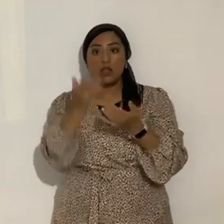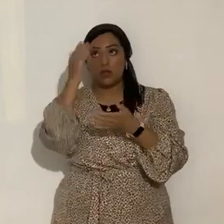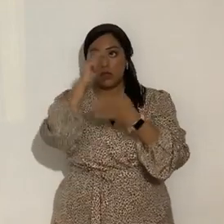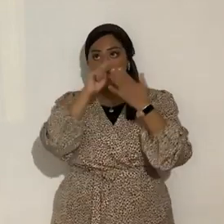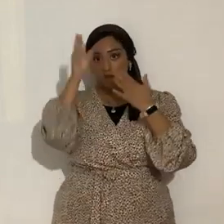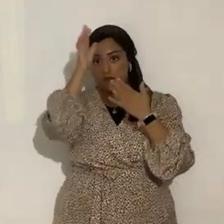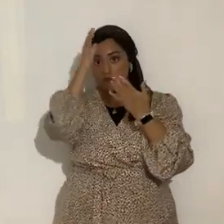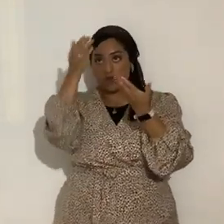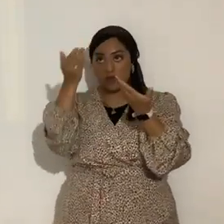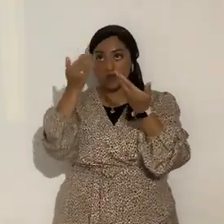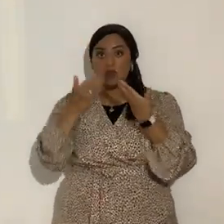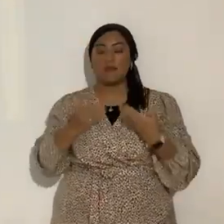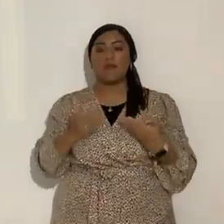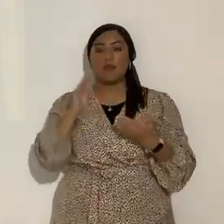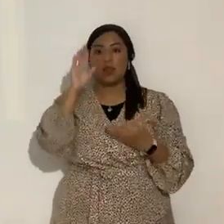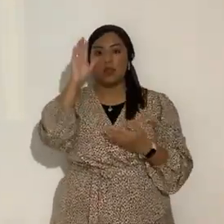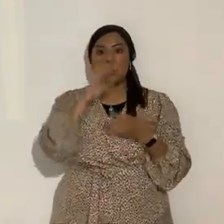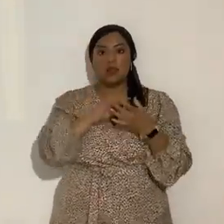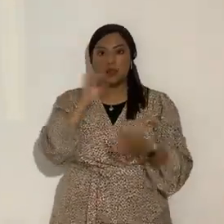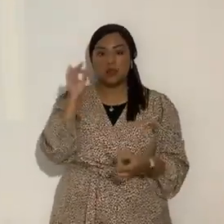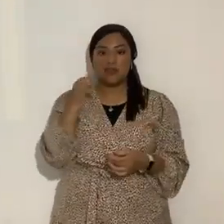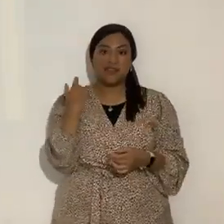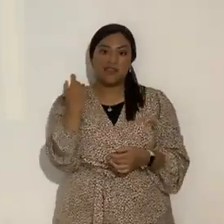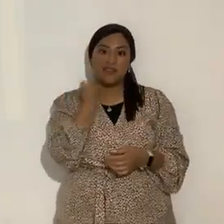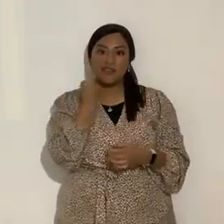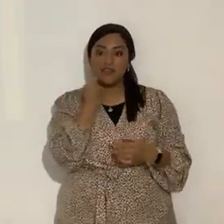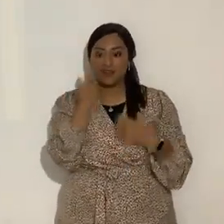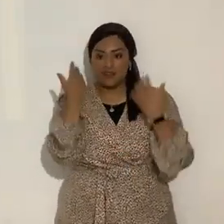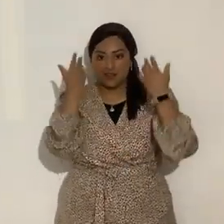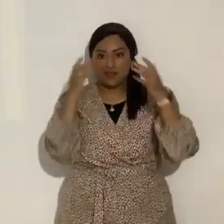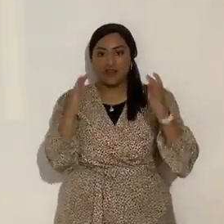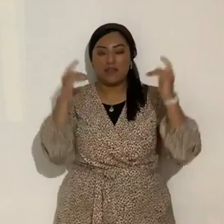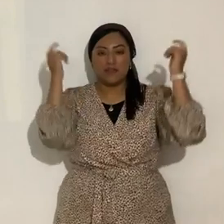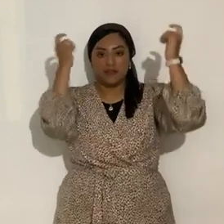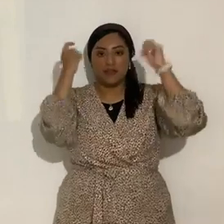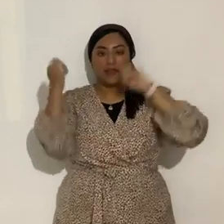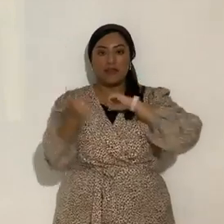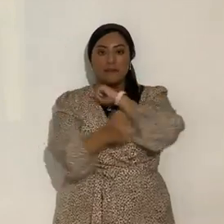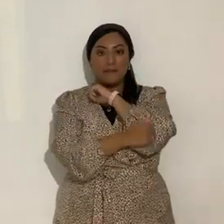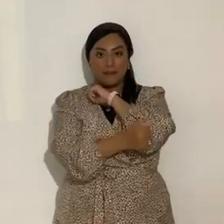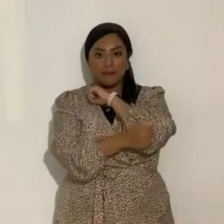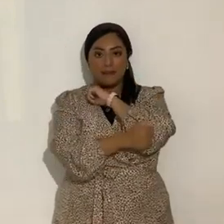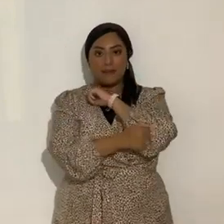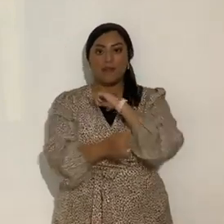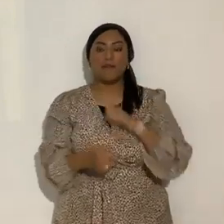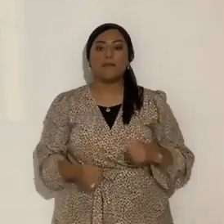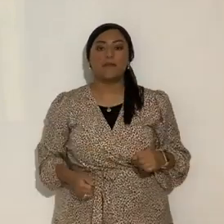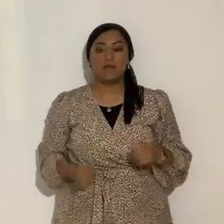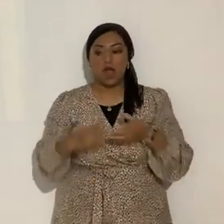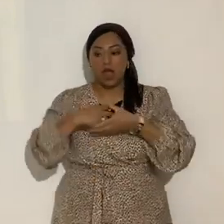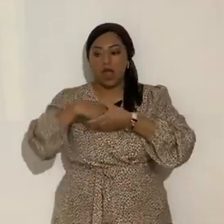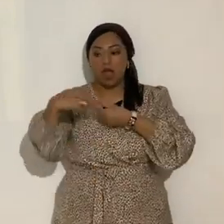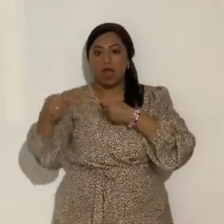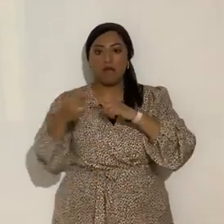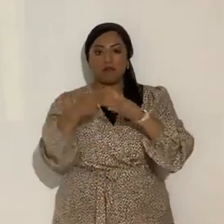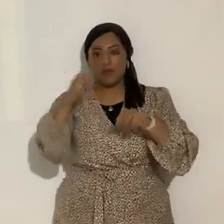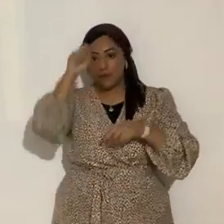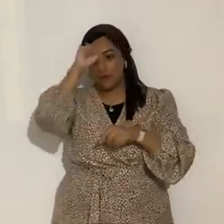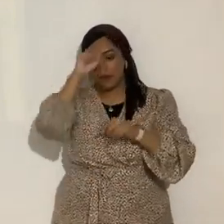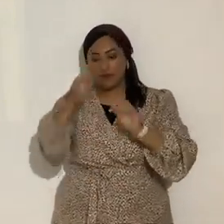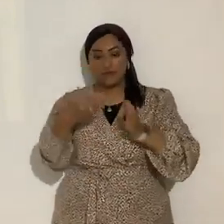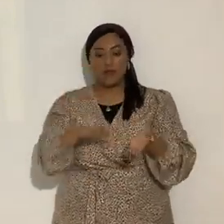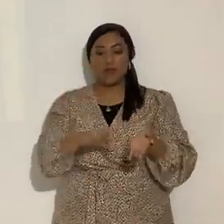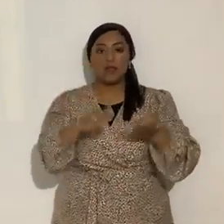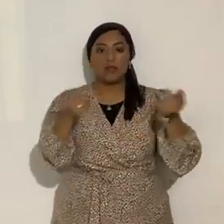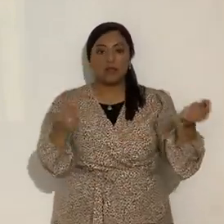equipa con su espíritu. A ver, acabamos de pasar la fiesta de Pesaj, muerte a los pecados, salir de Egipto, pues, pero muerte a los